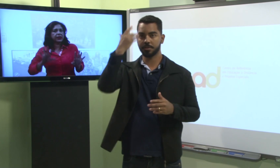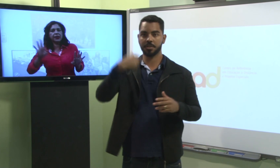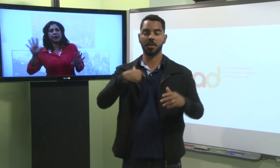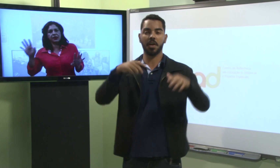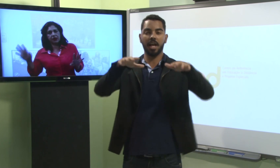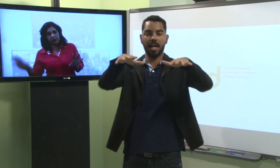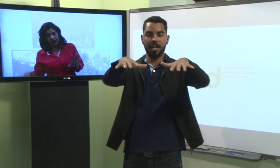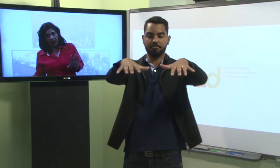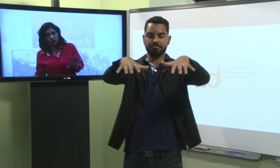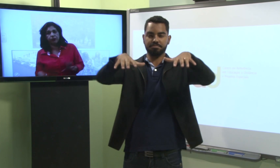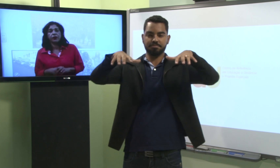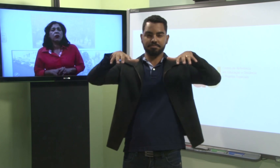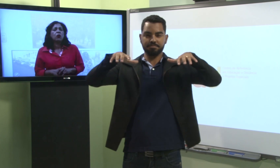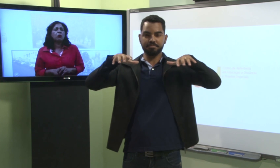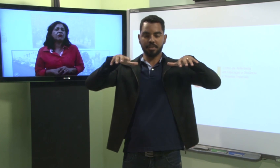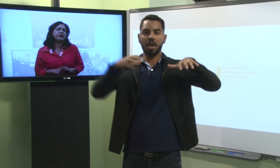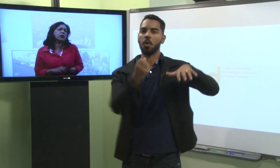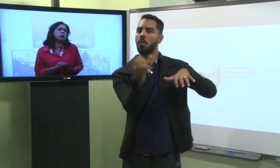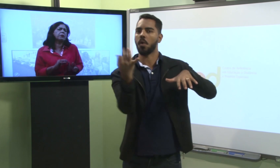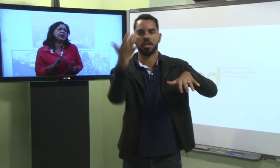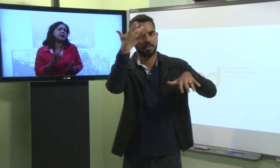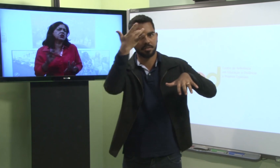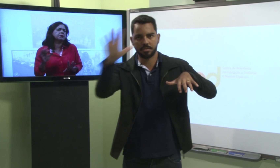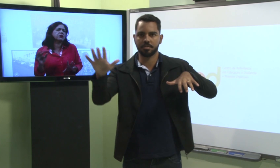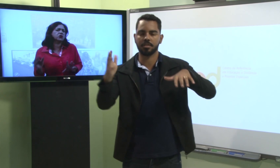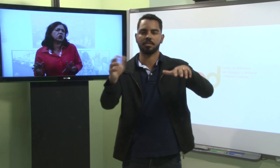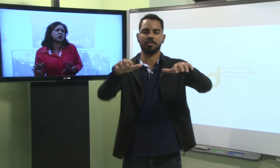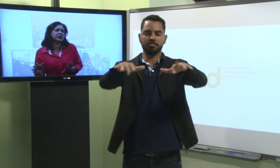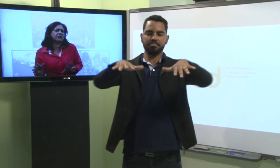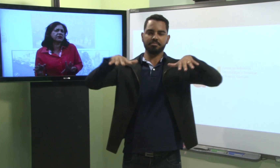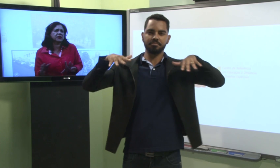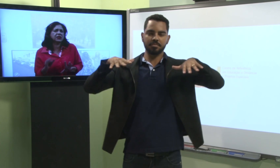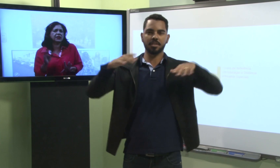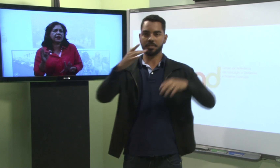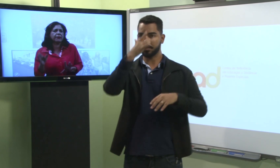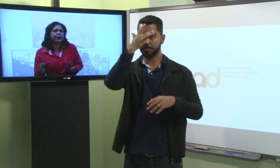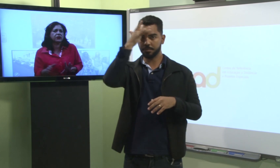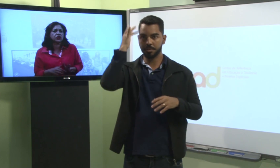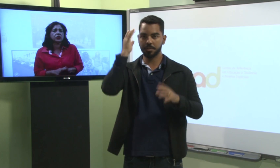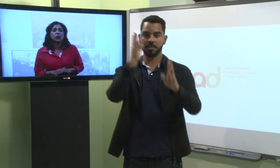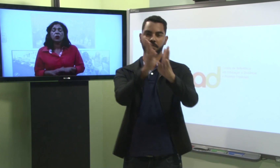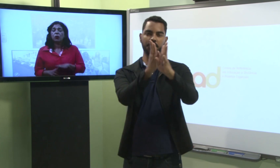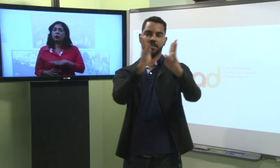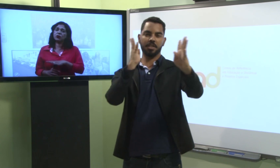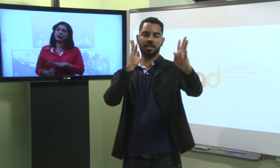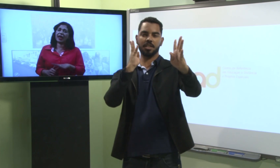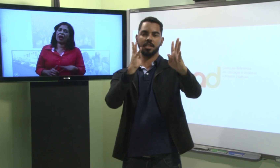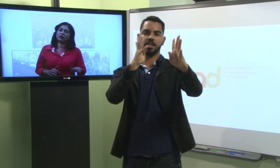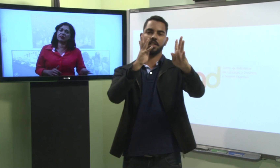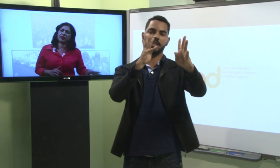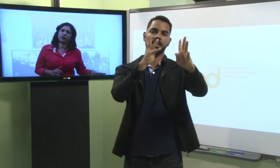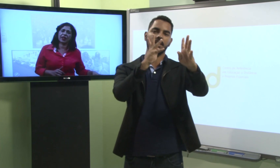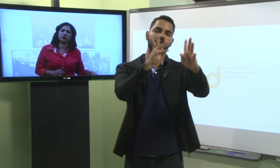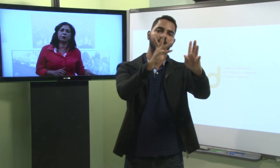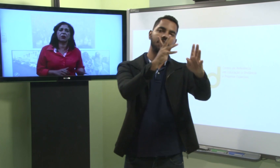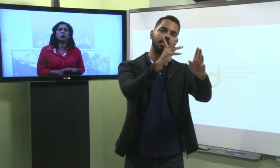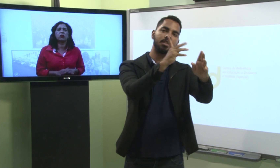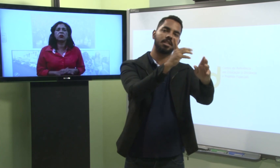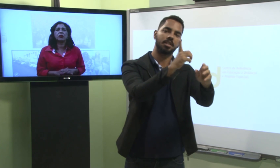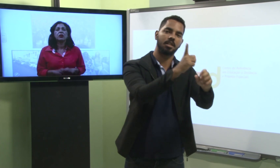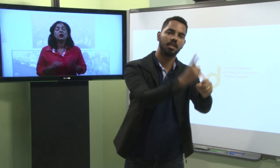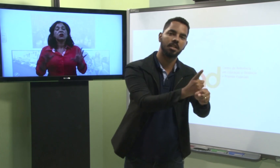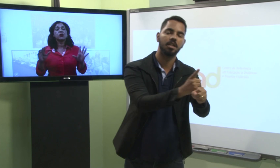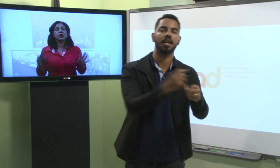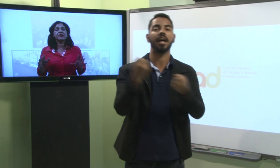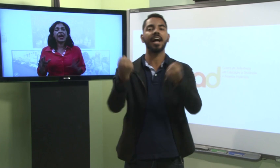número indeterminado, uma fila comprida de pessoas avançando lentamente, muitos carros estacionados pela